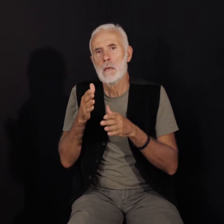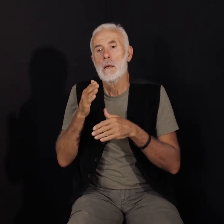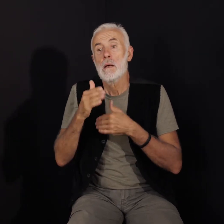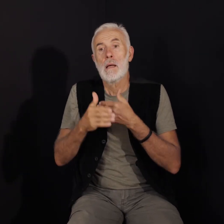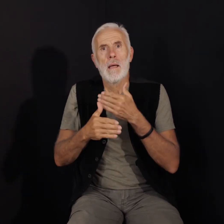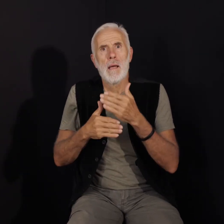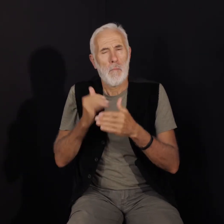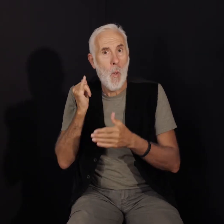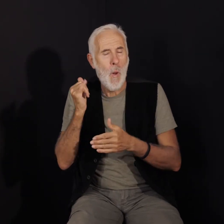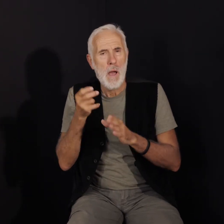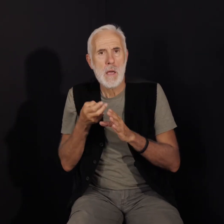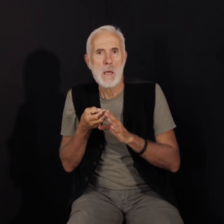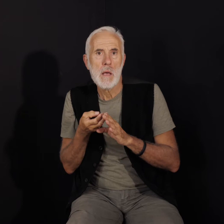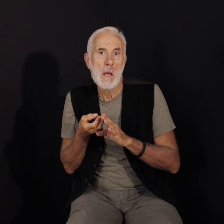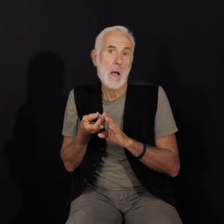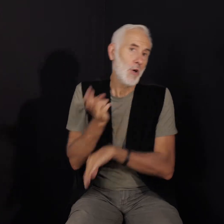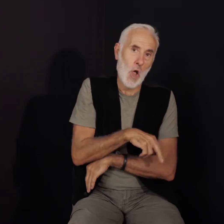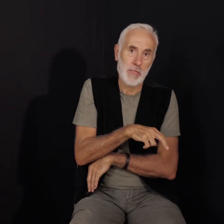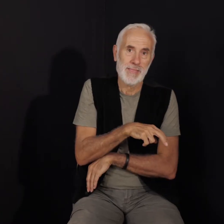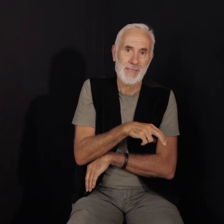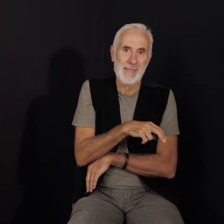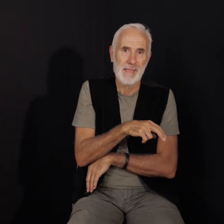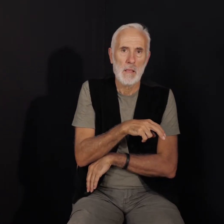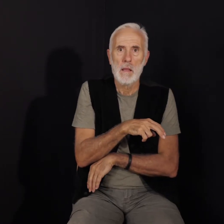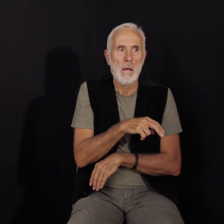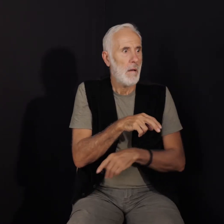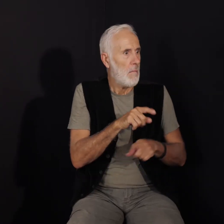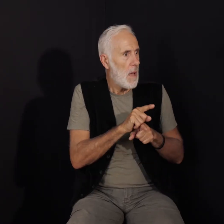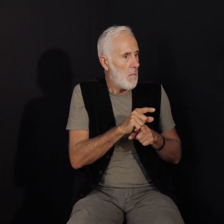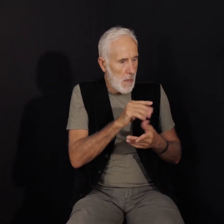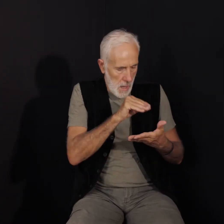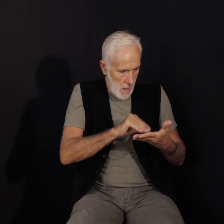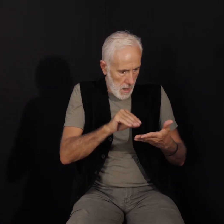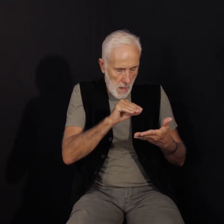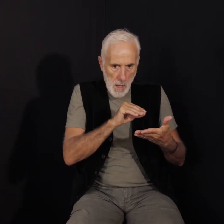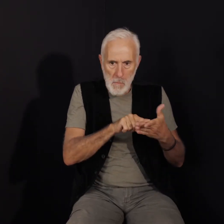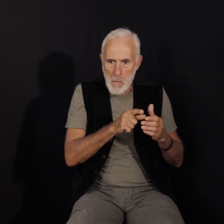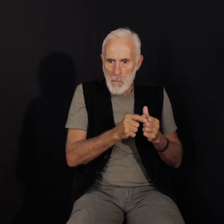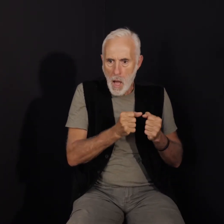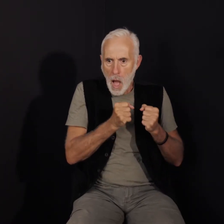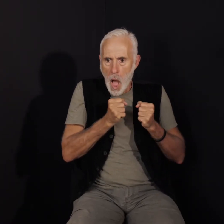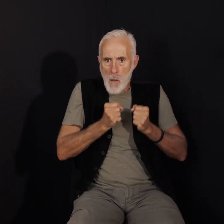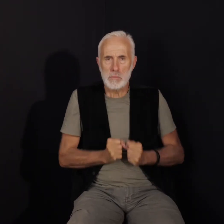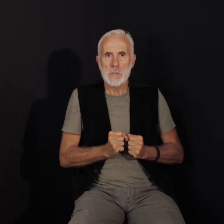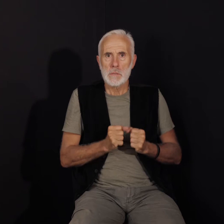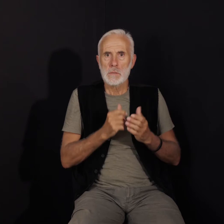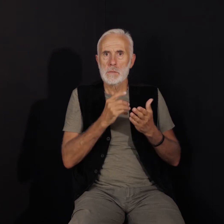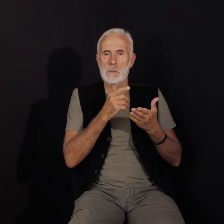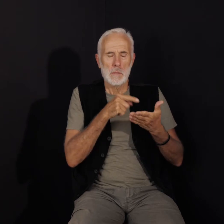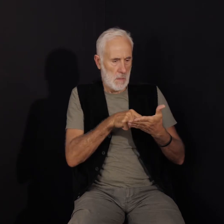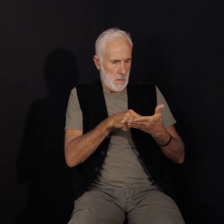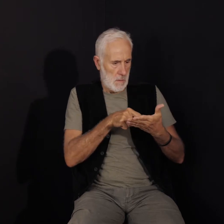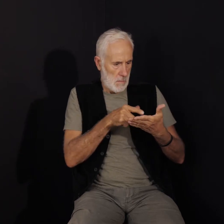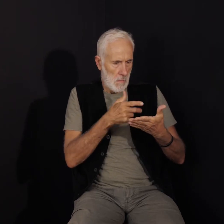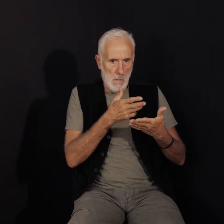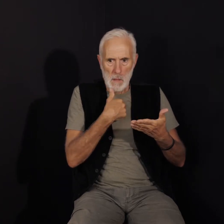Et donc à ce moment-là, l'écriture s'est imposée, dans la mesure où ça me paraissait plus facile. C'est